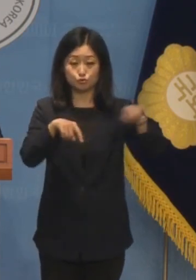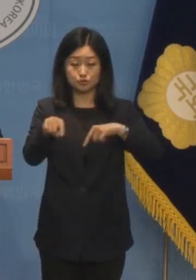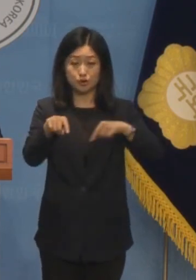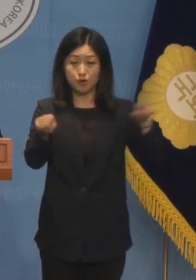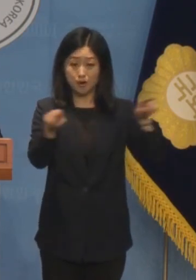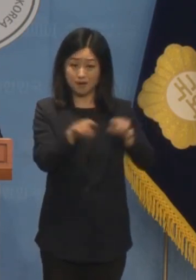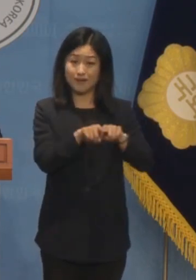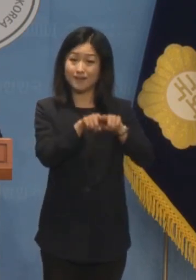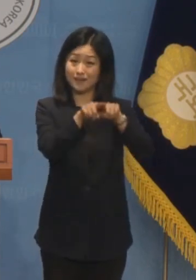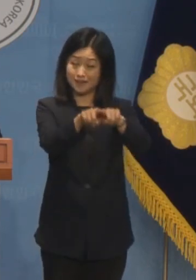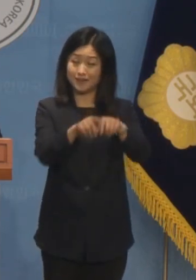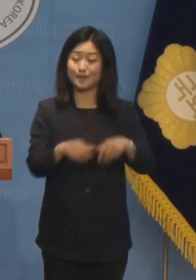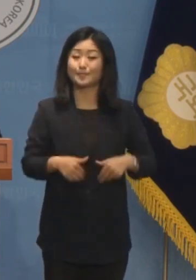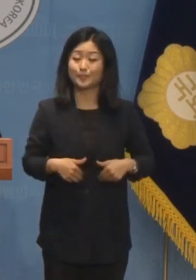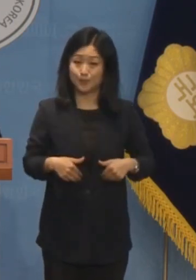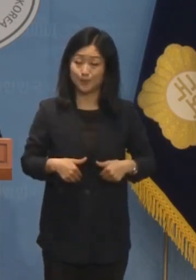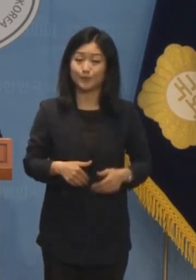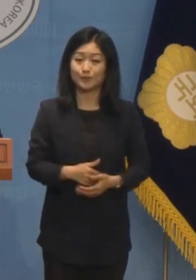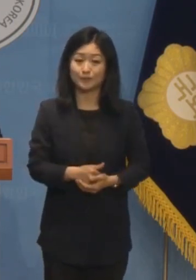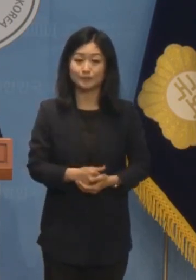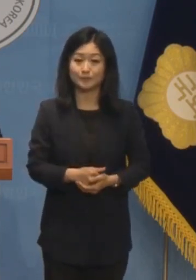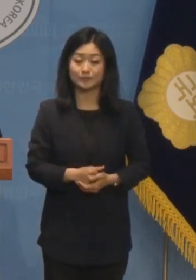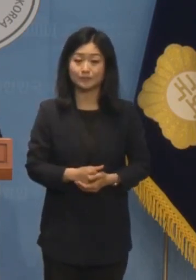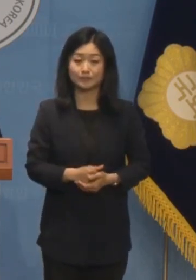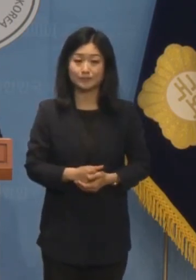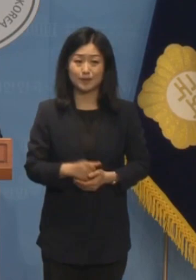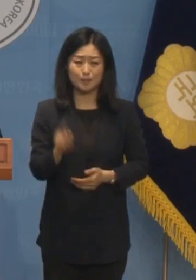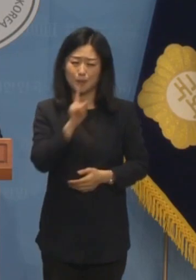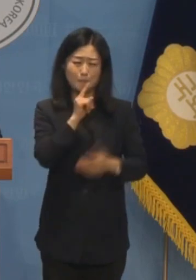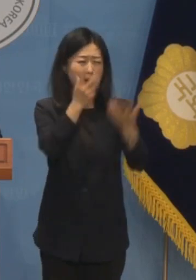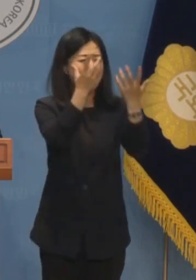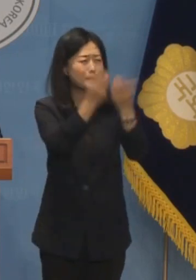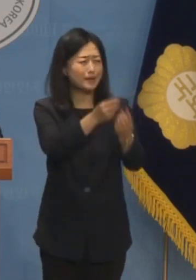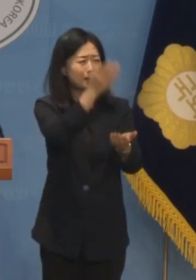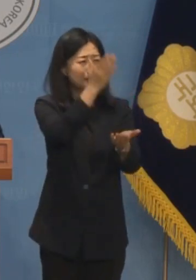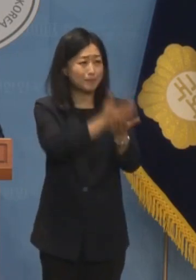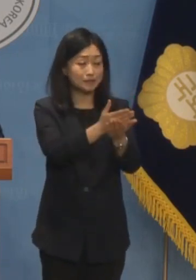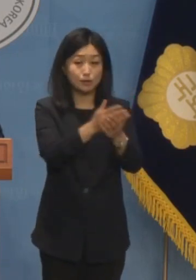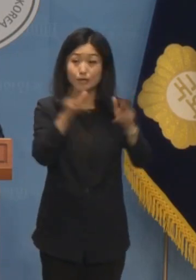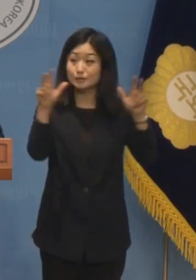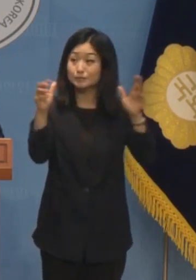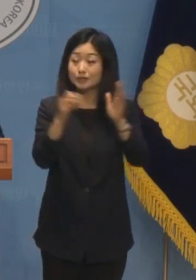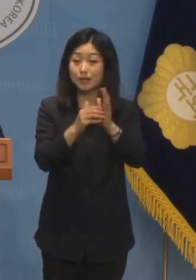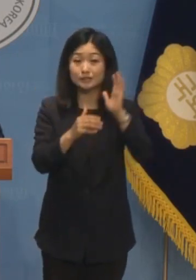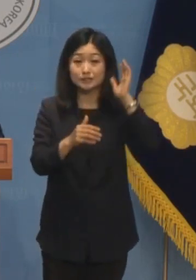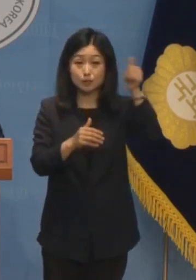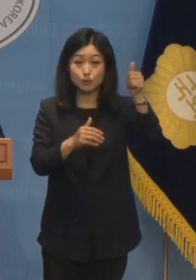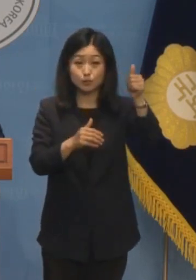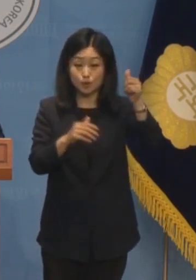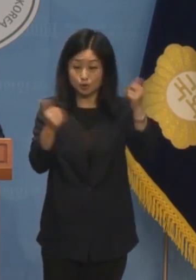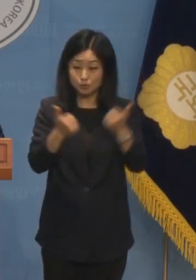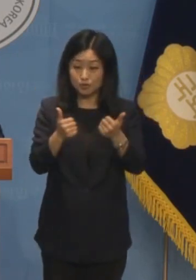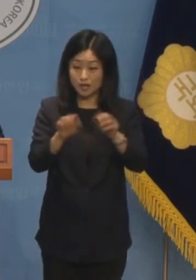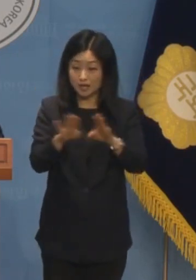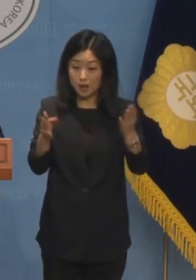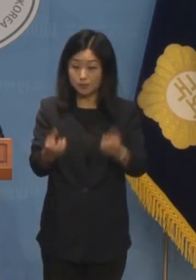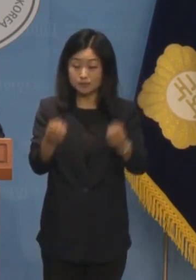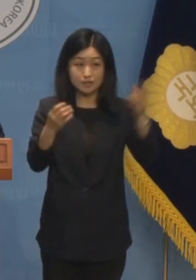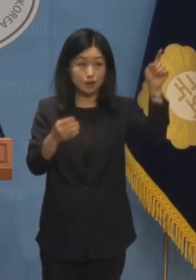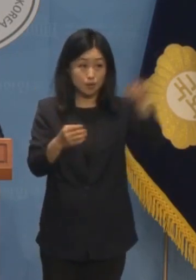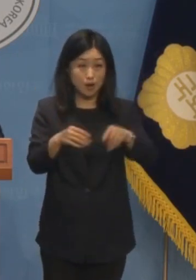운영의 파트너이기 때문입니다. 어떤 핑계도 민주화 이후 현직 대통령이 국회 개원식에